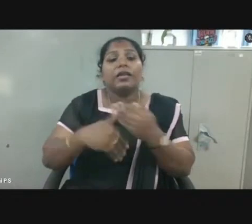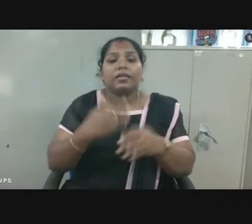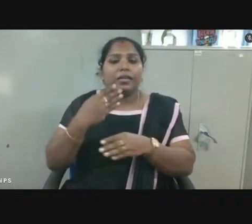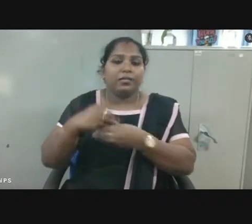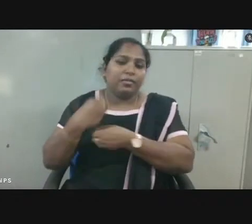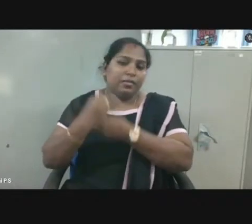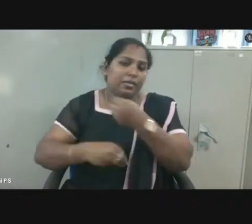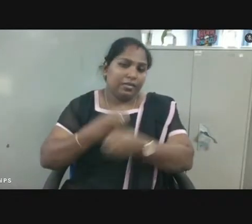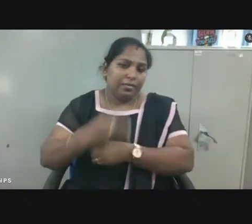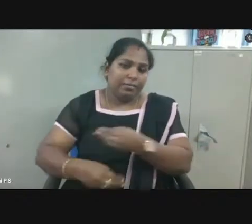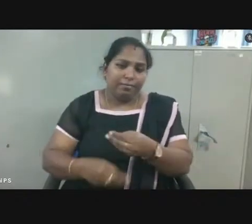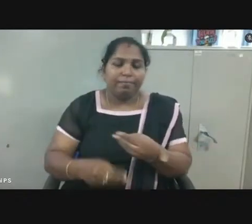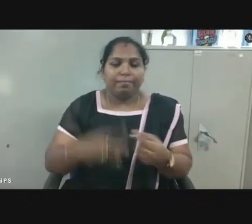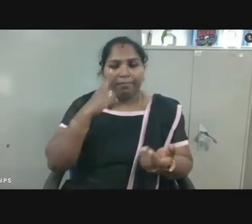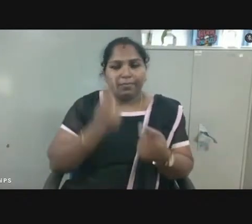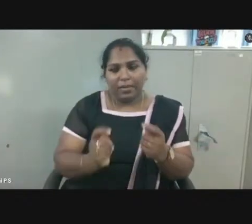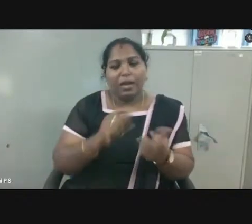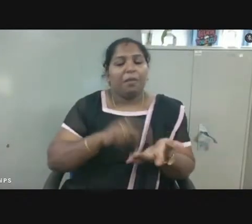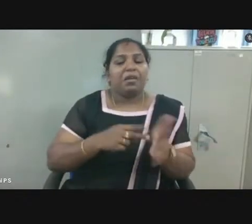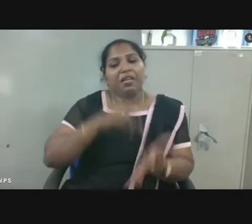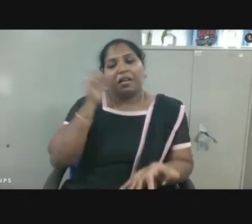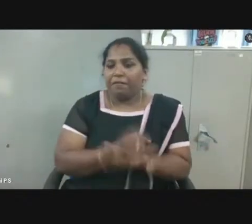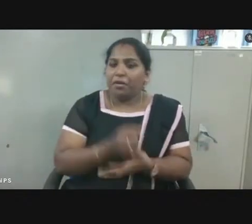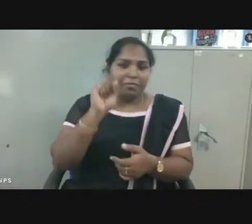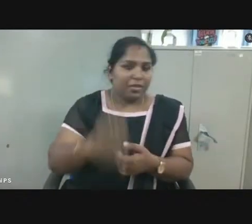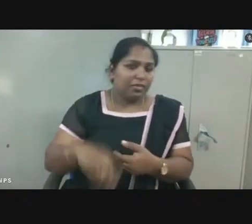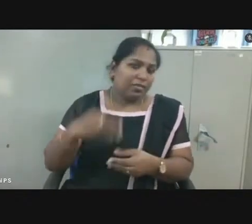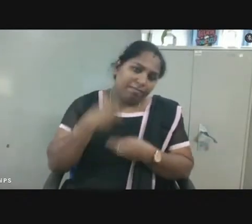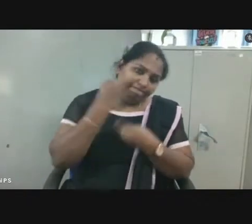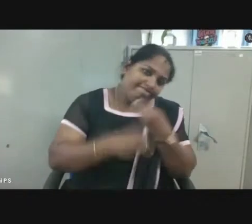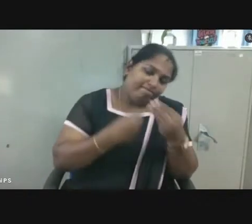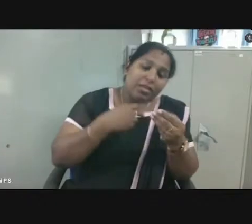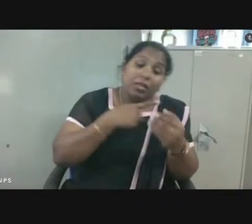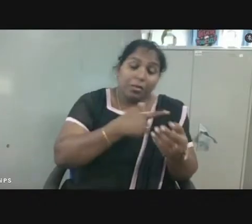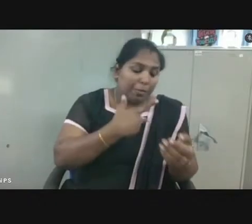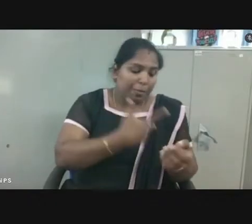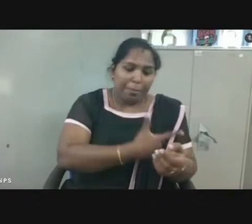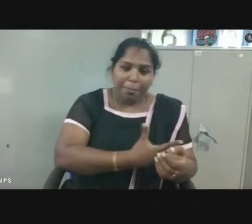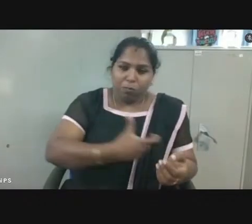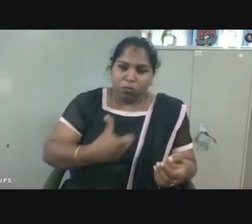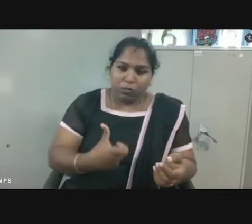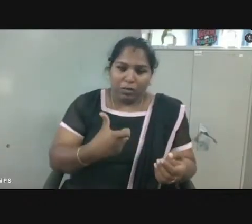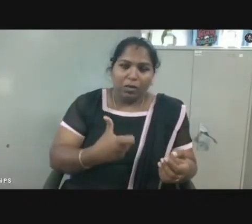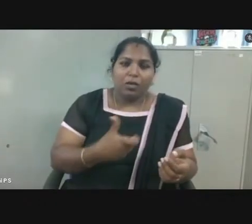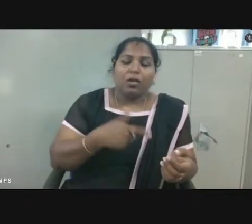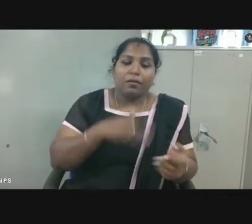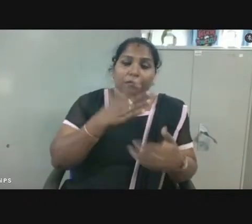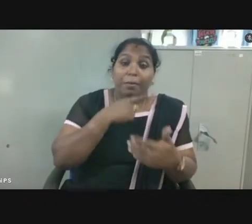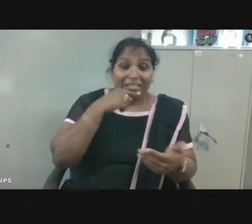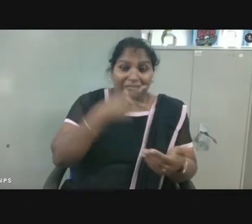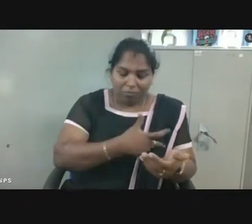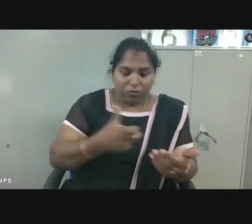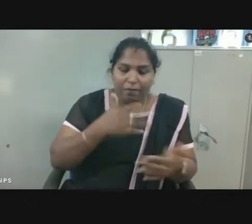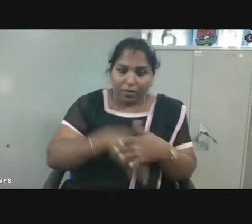ഇതാണ് കൺഫർമേറ്ററി ആയിട്ടുള്ള ടെസ്റ്റ്. നമ്മുടെ ബ്ലഡിൽ നിന്ന് ആ ന്യൂക്ലിയസ് വേർതിരിച്ചെടുത്തിട്ട് അതിനകത്ത്